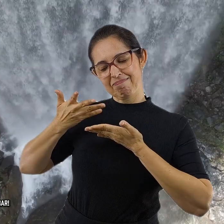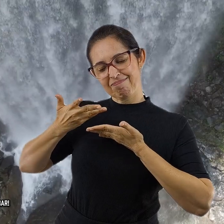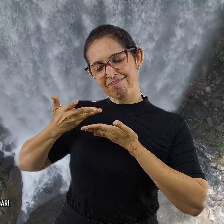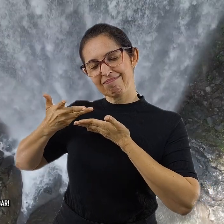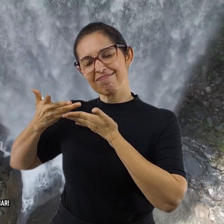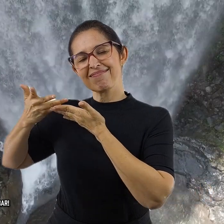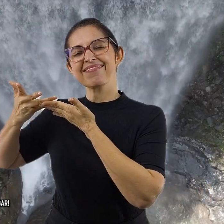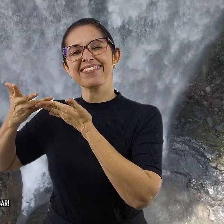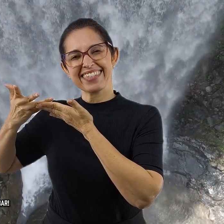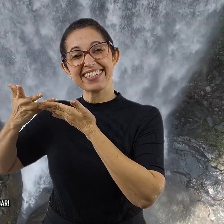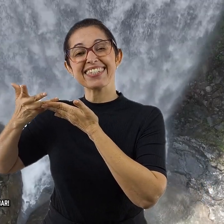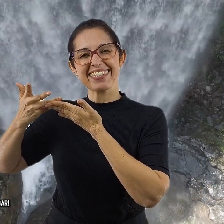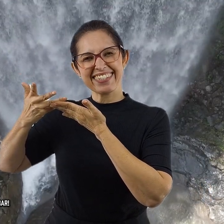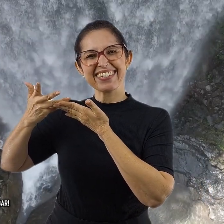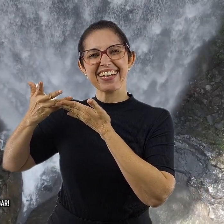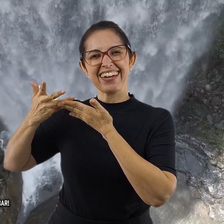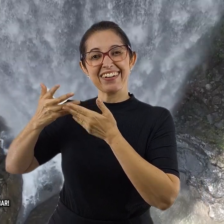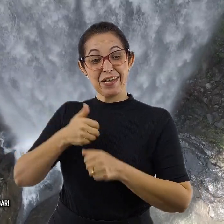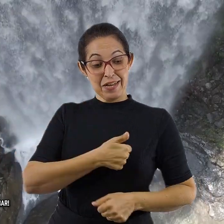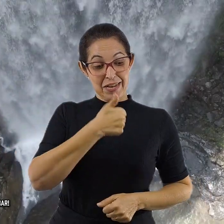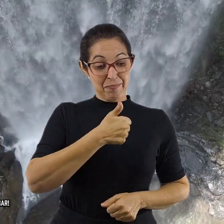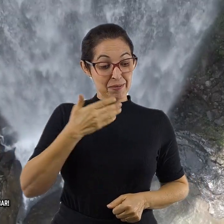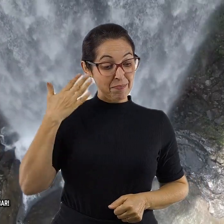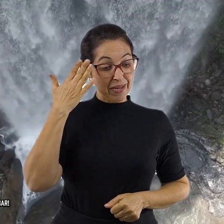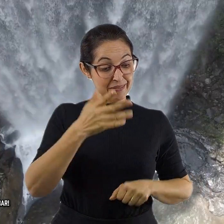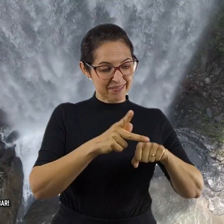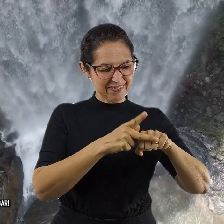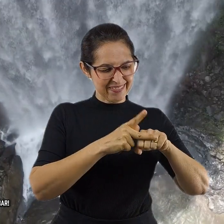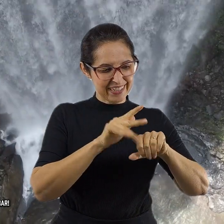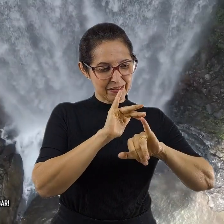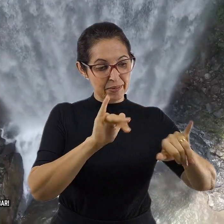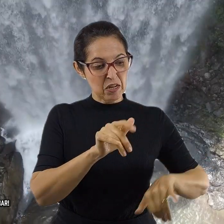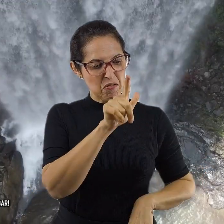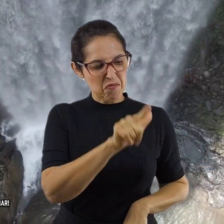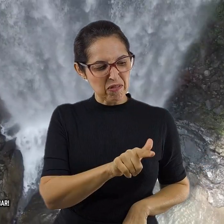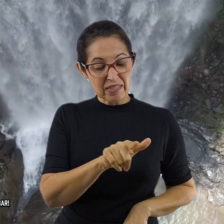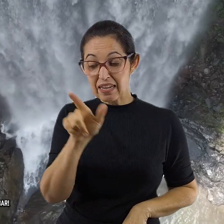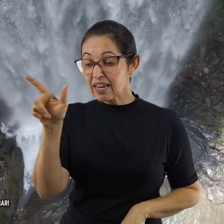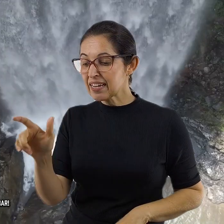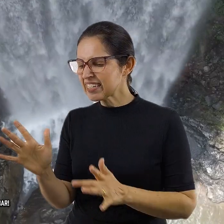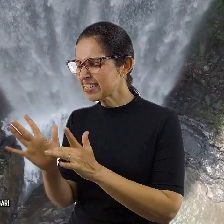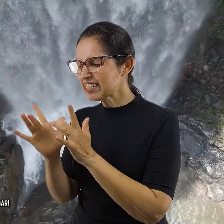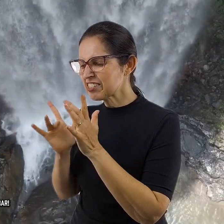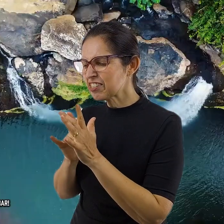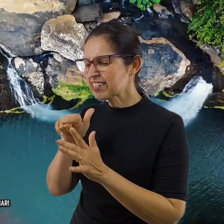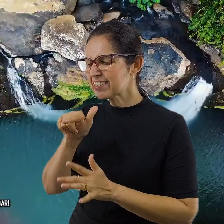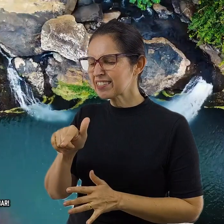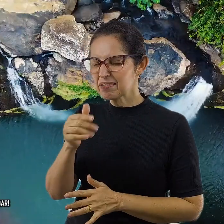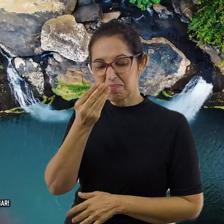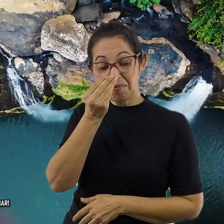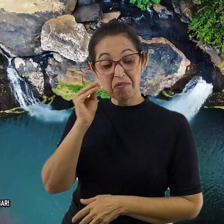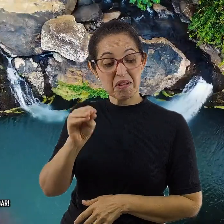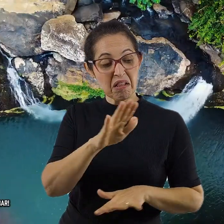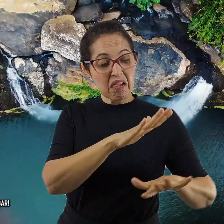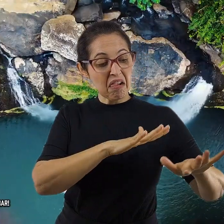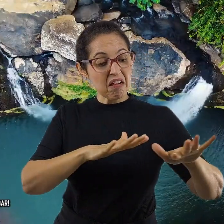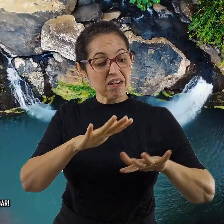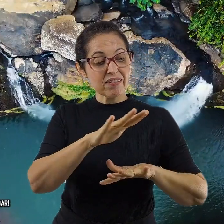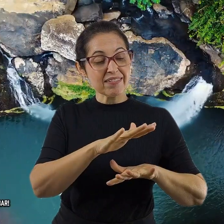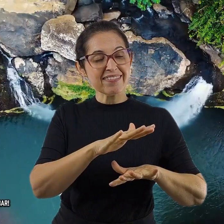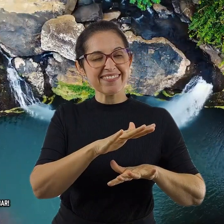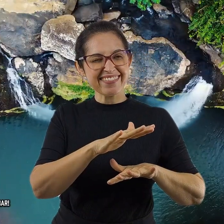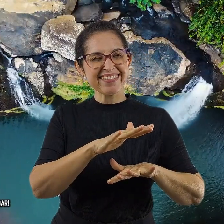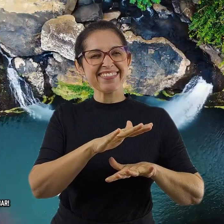ali naquela primeira mensagem dizendo: olha, vocês negaram Jesus, vocês negaram Jesus. Quem